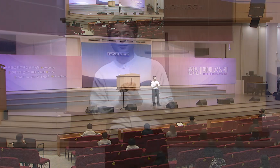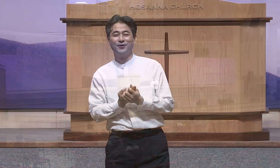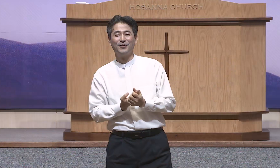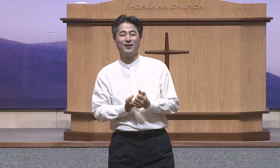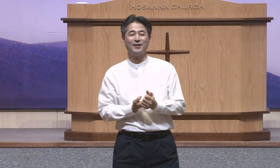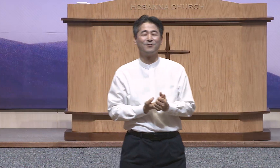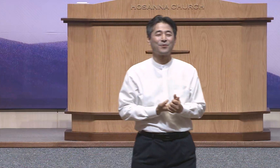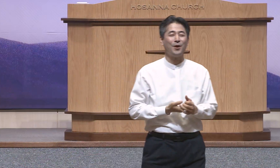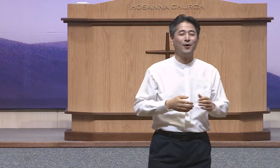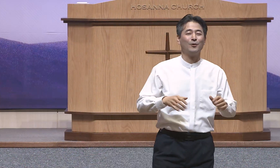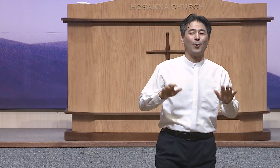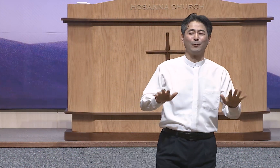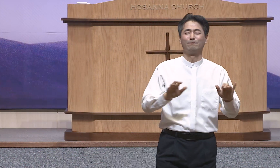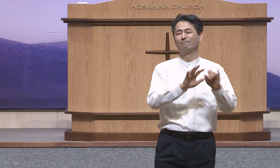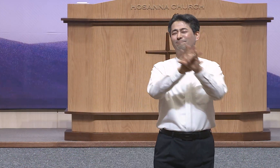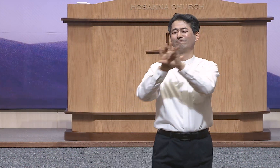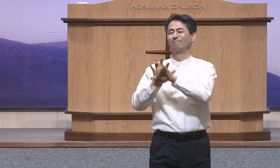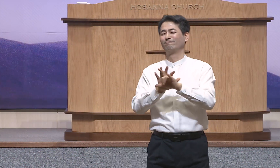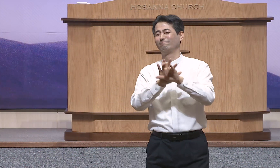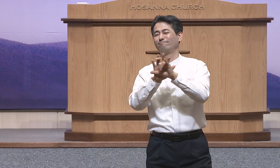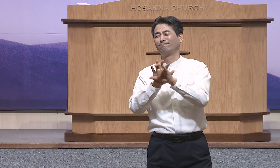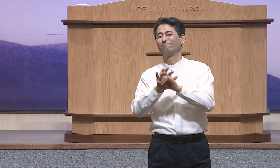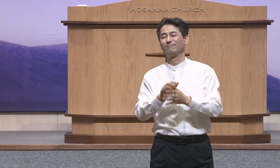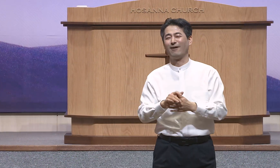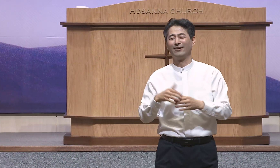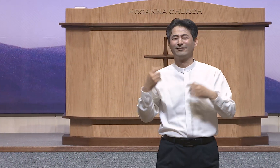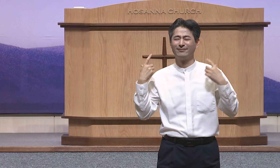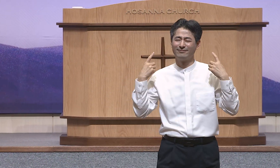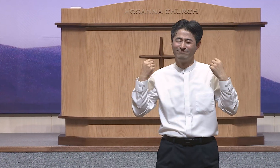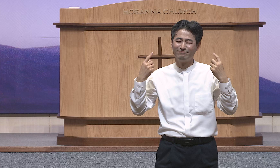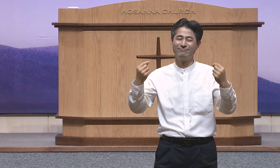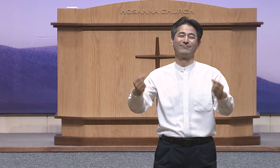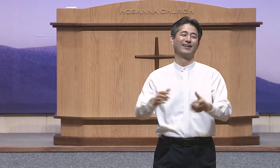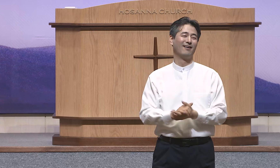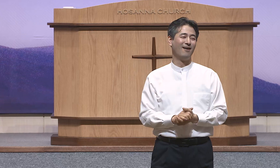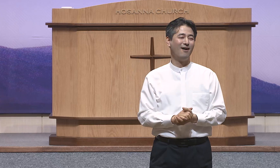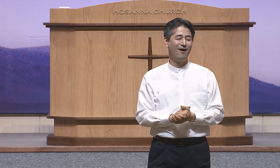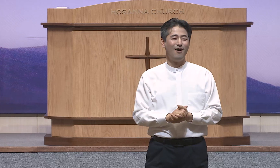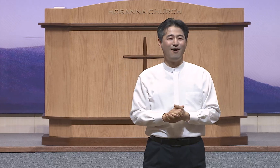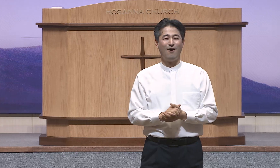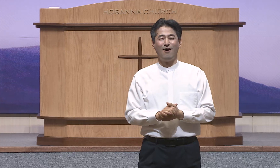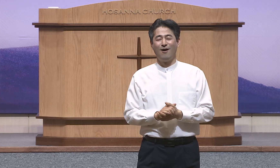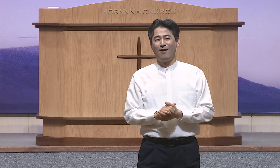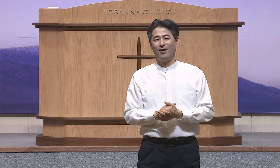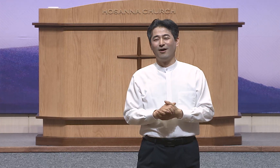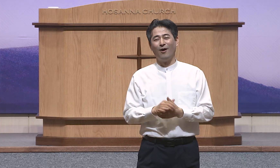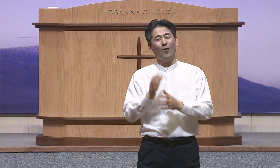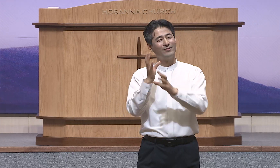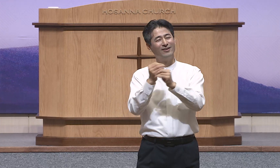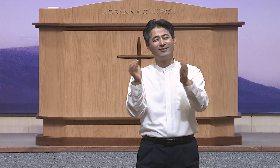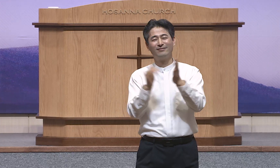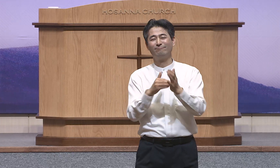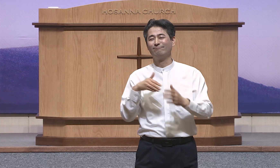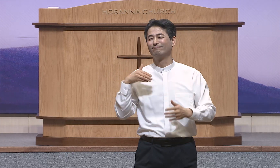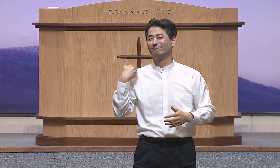같이 농인부 같이 찬양하길 원합니다. 지금 코로나 시대가 계속되고 있는데 이게